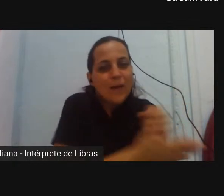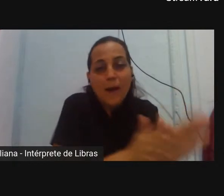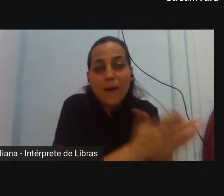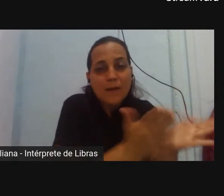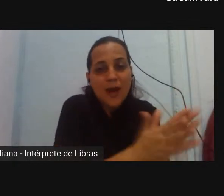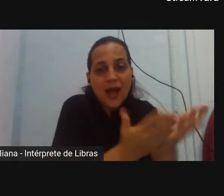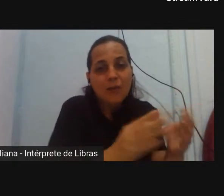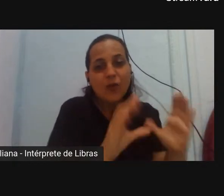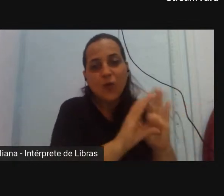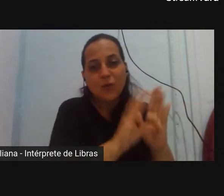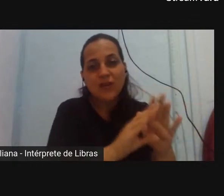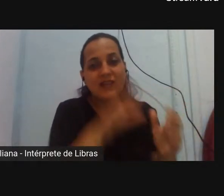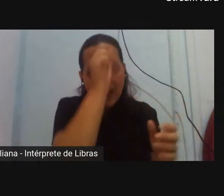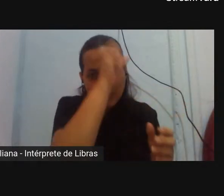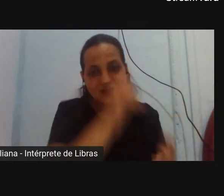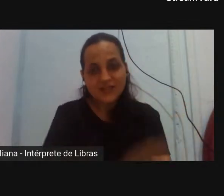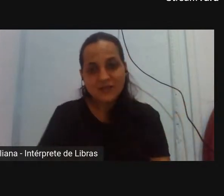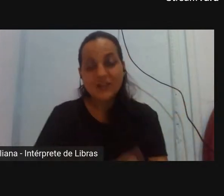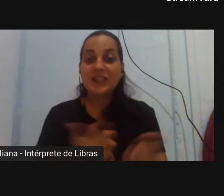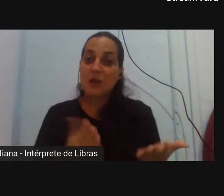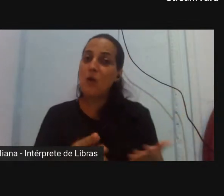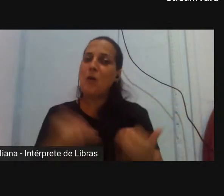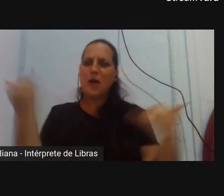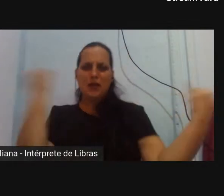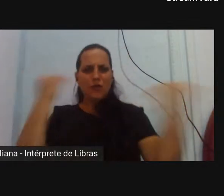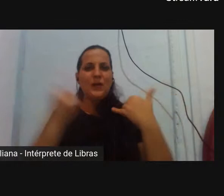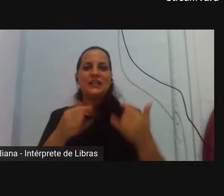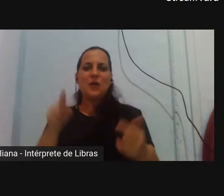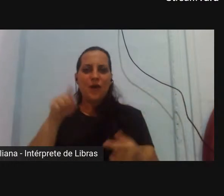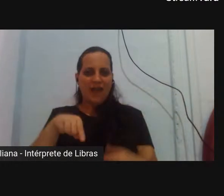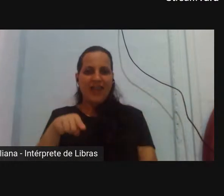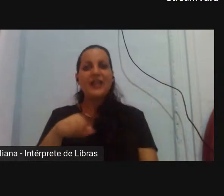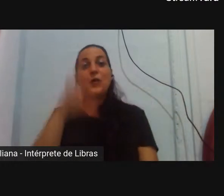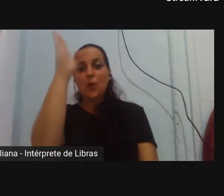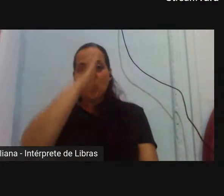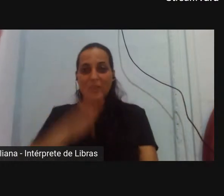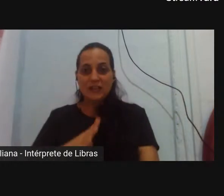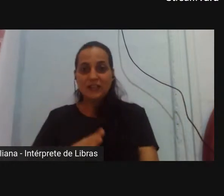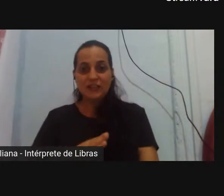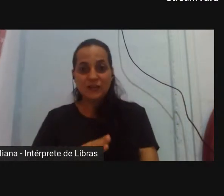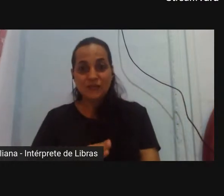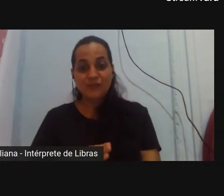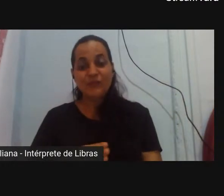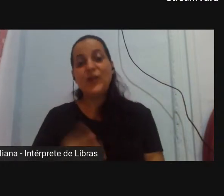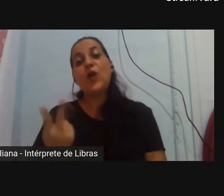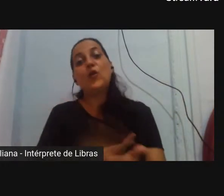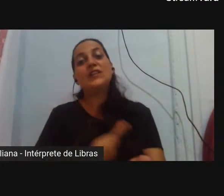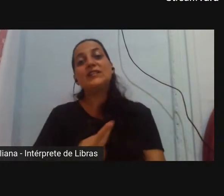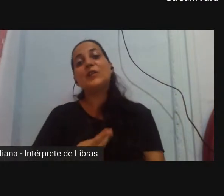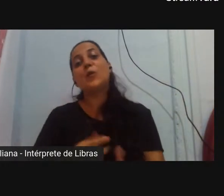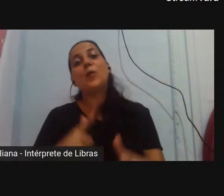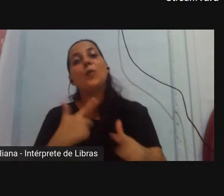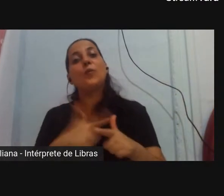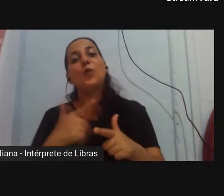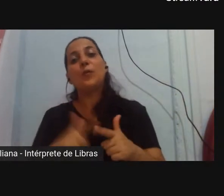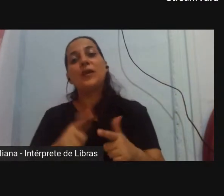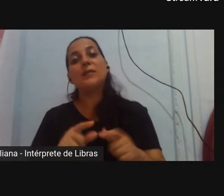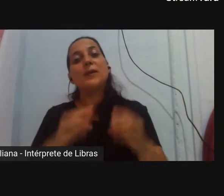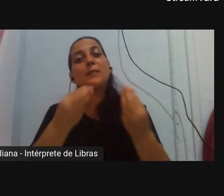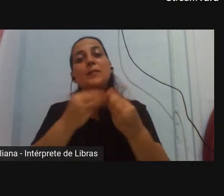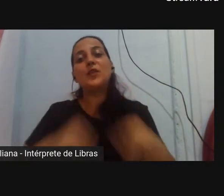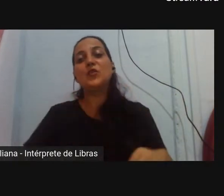Aliás, dizem que é por causa disso que o Brasil deixou de ser uma grande potência, né? Porque com a urbanização do futebol,